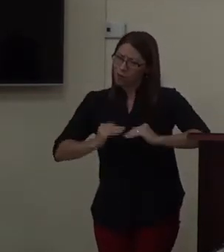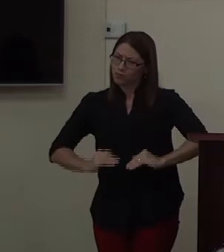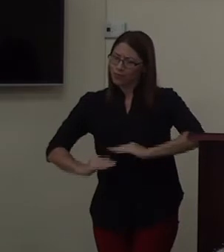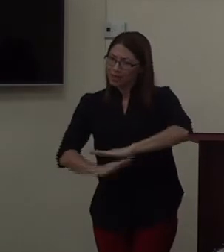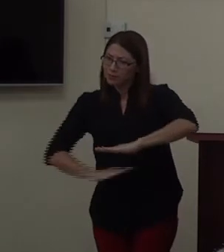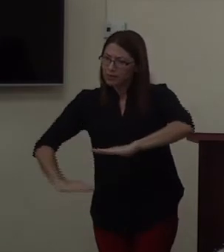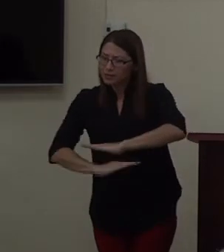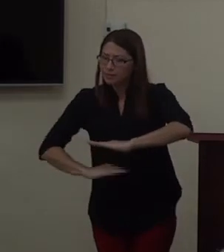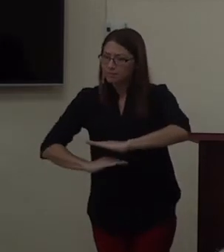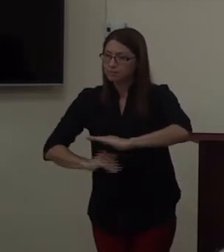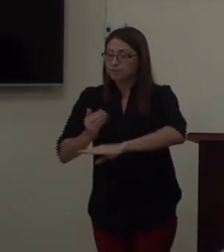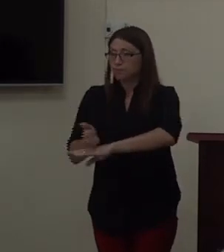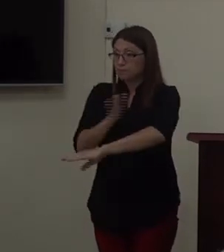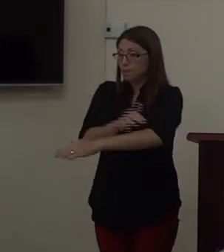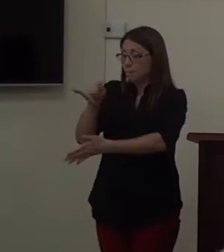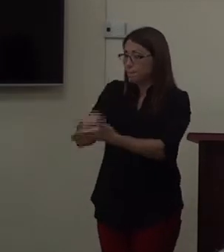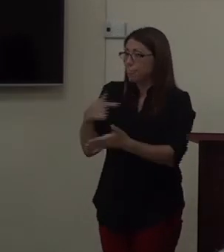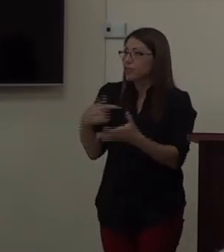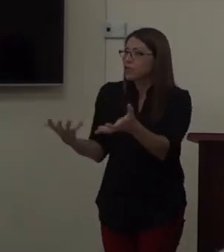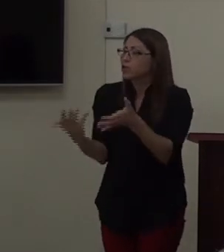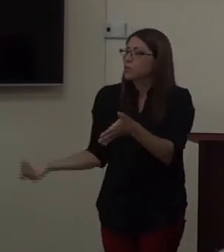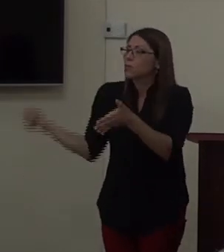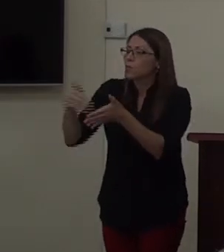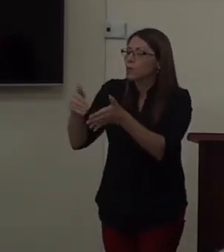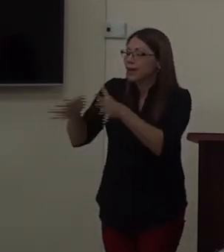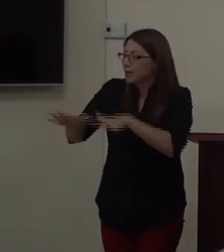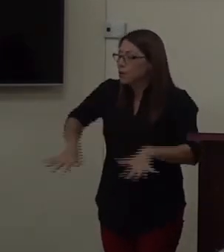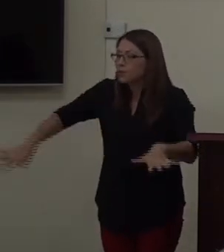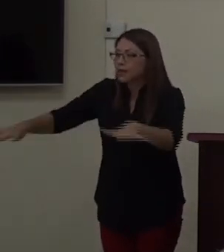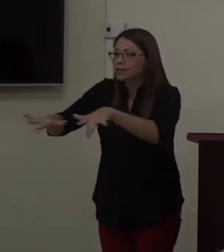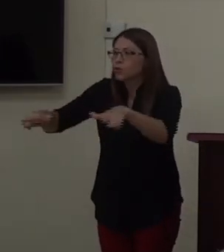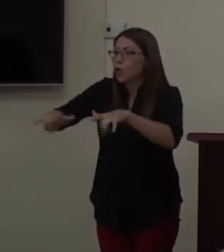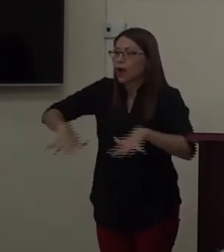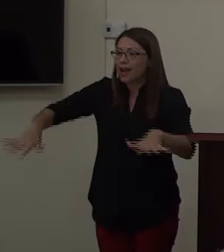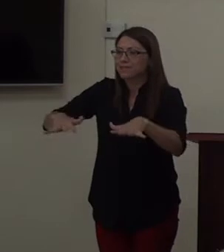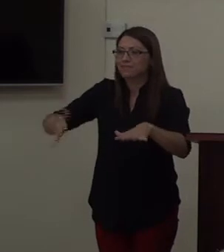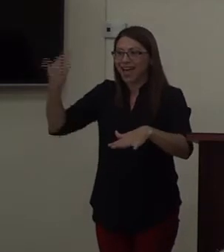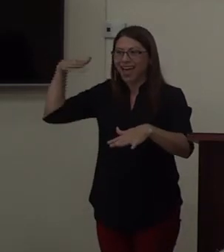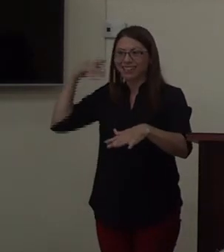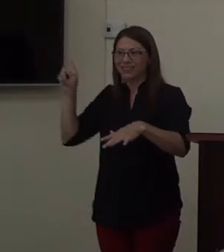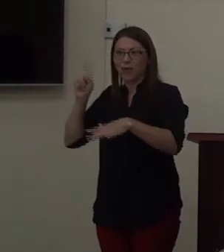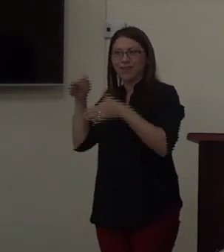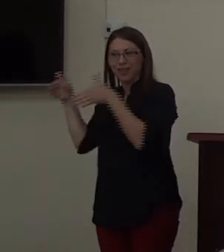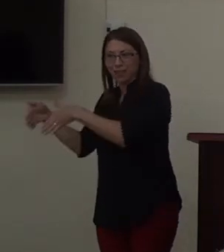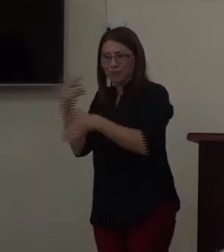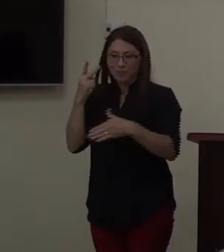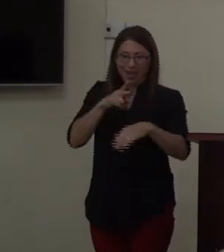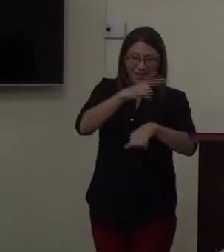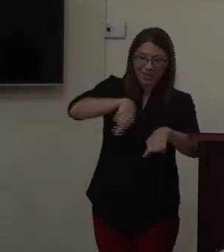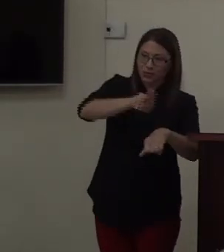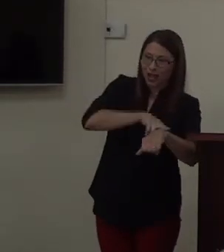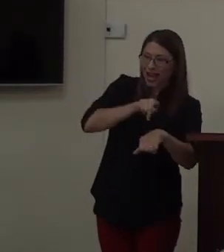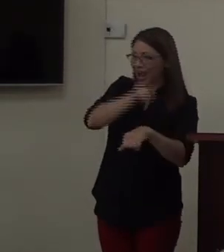¿verdad? Sí, antes de eso, quiero volver al contexto local, que me lo había saltado, que antes hasta el contexto nacional, al